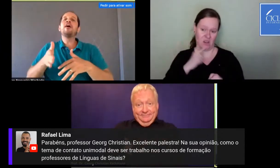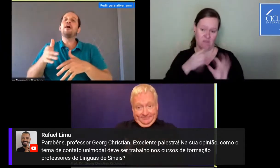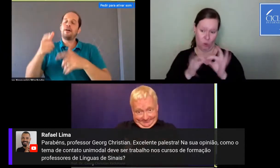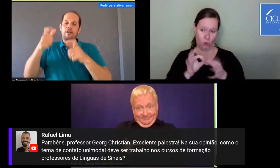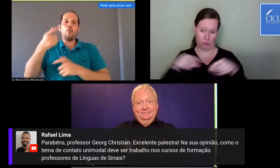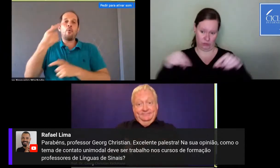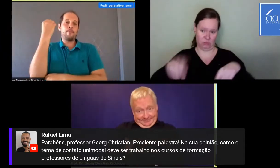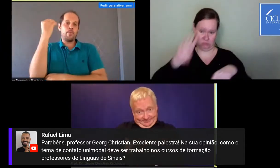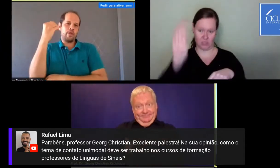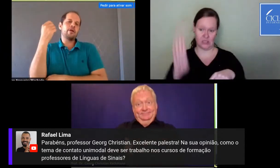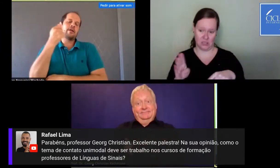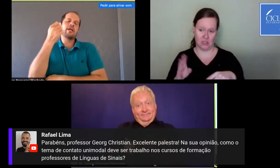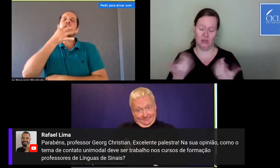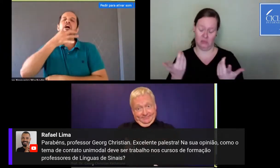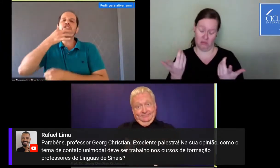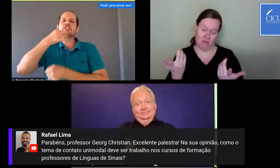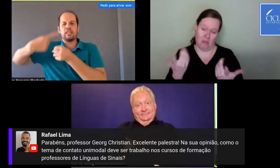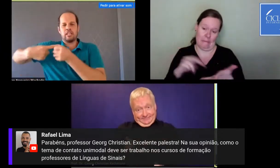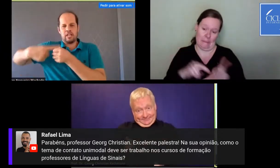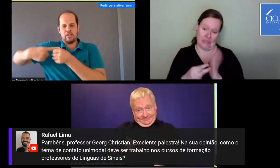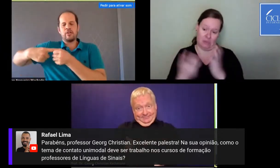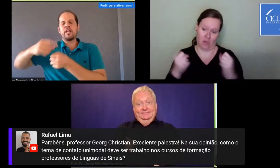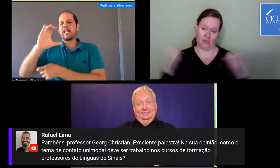no nosso congresso internacional